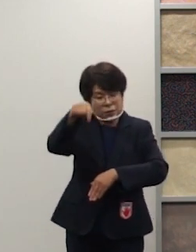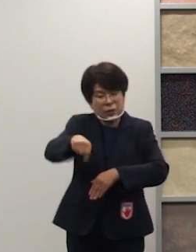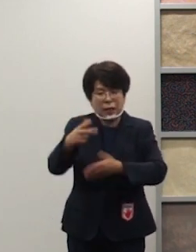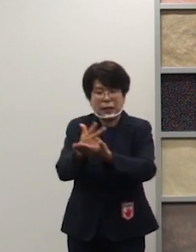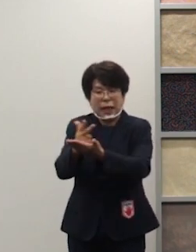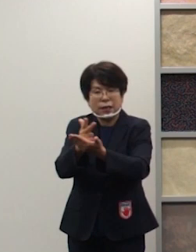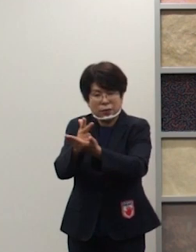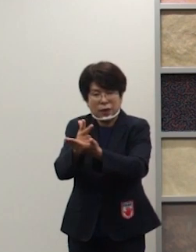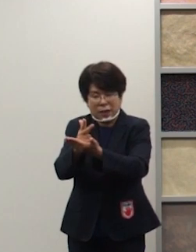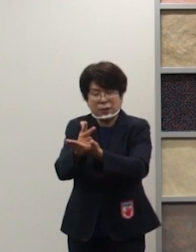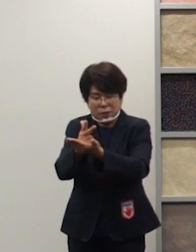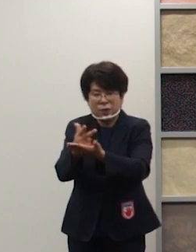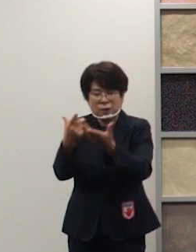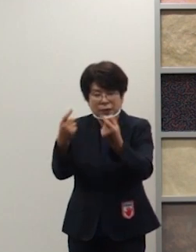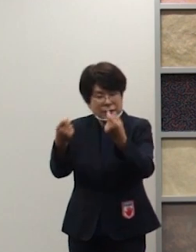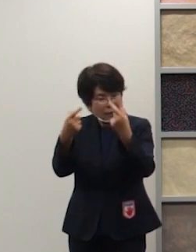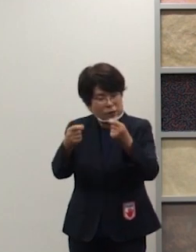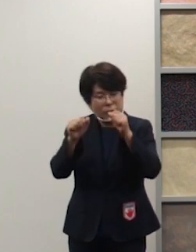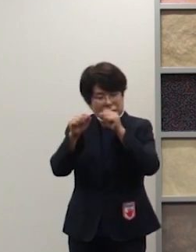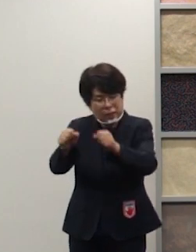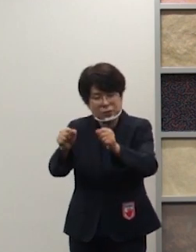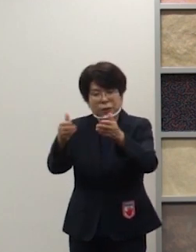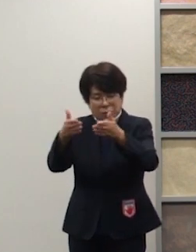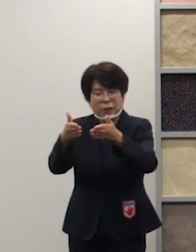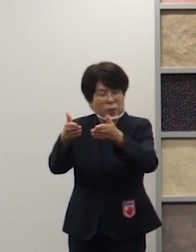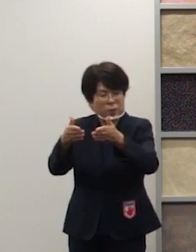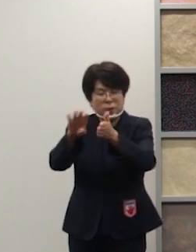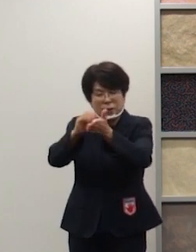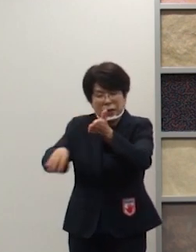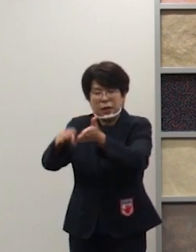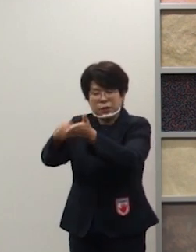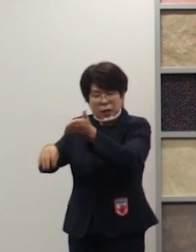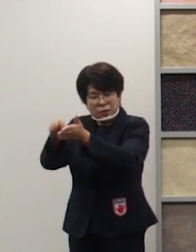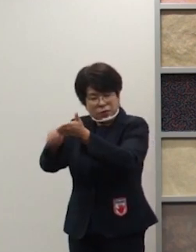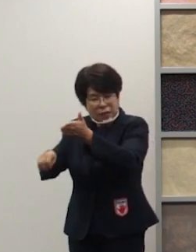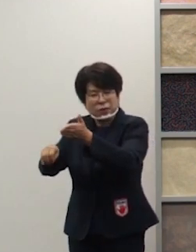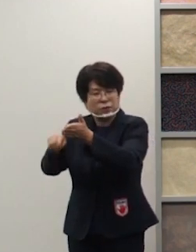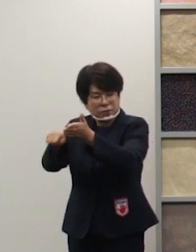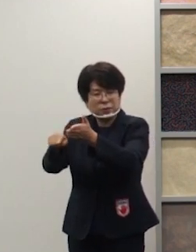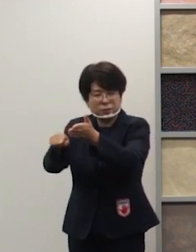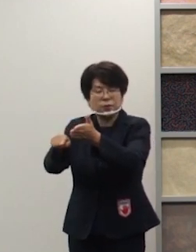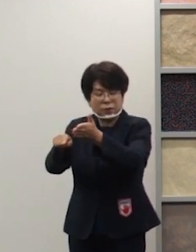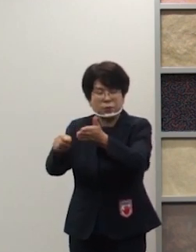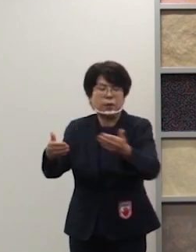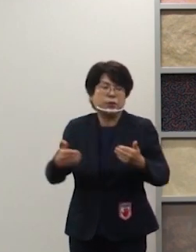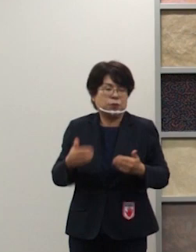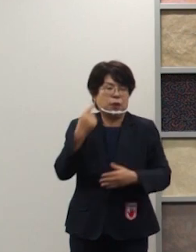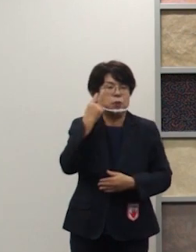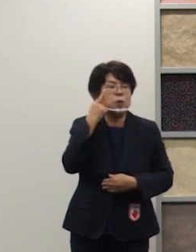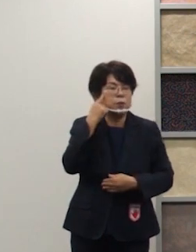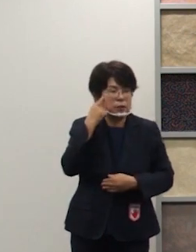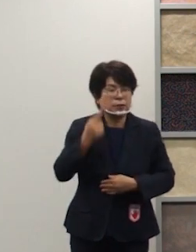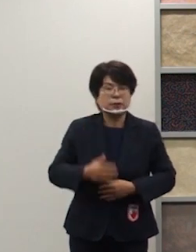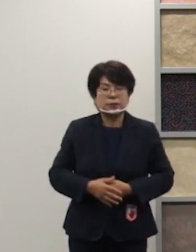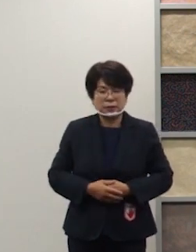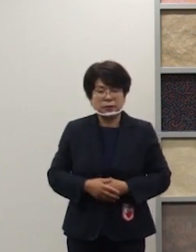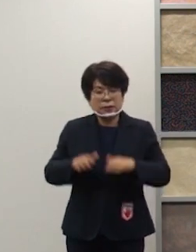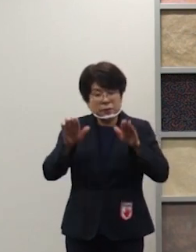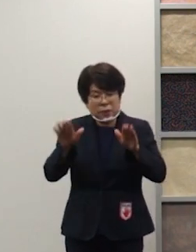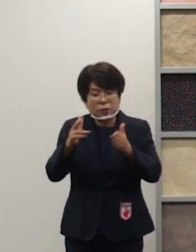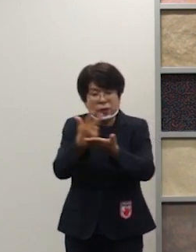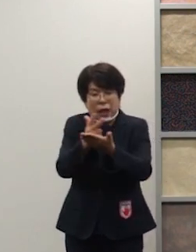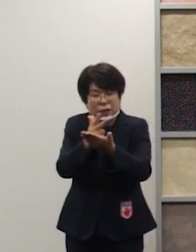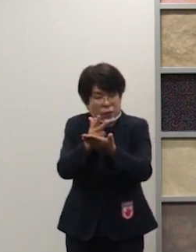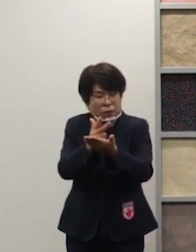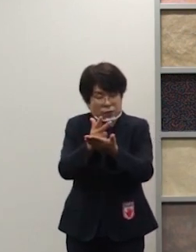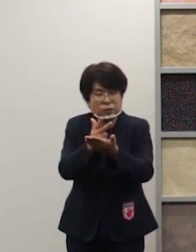除されることは大事だと思うし、認証もたくさんの事業者を取ることは大事だと思います。今の、ガイドラインの個別